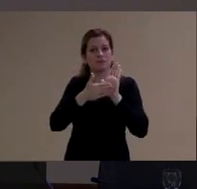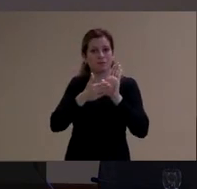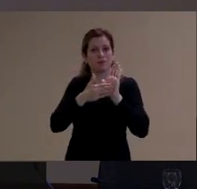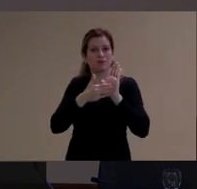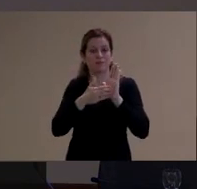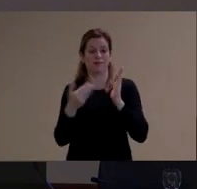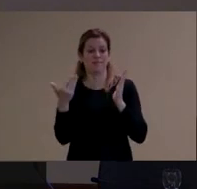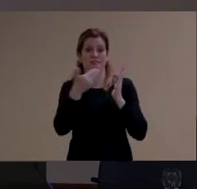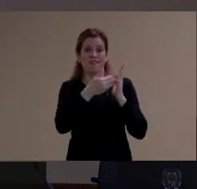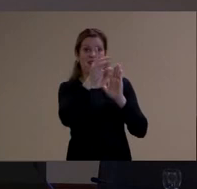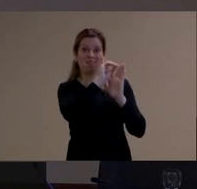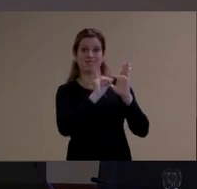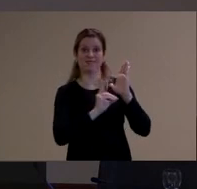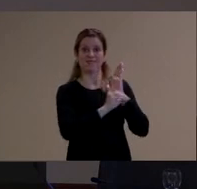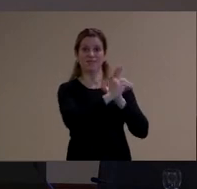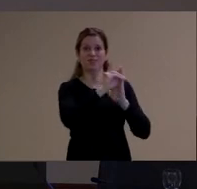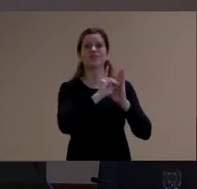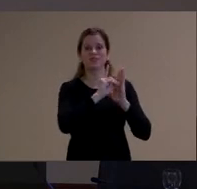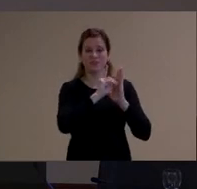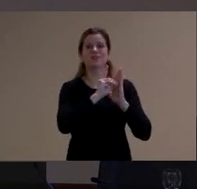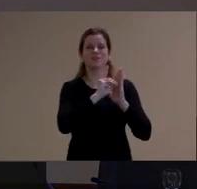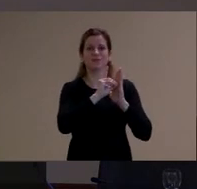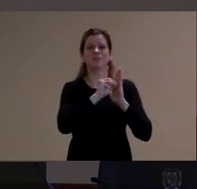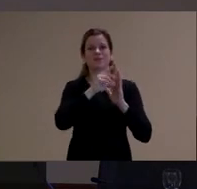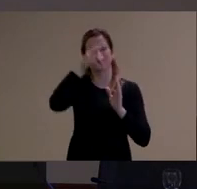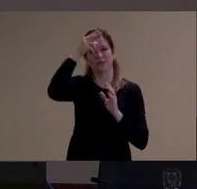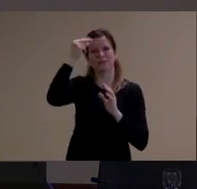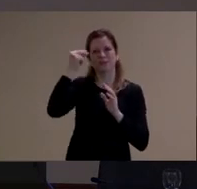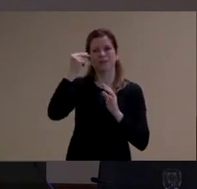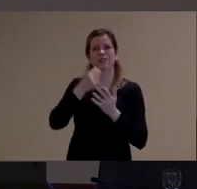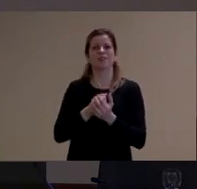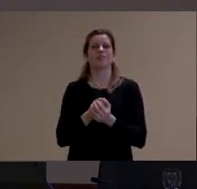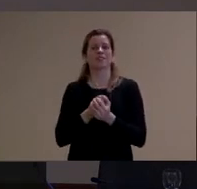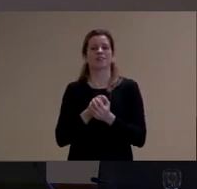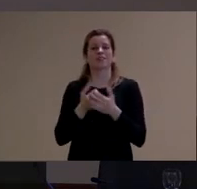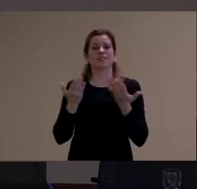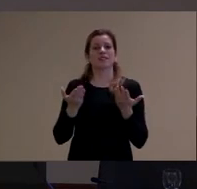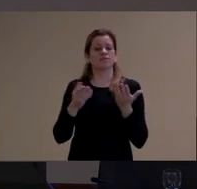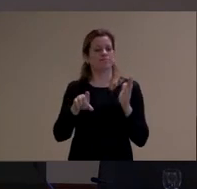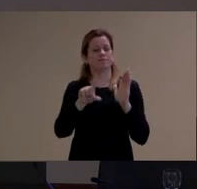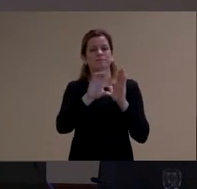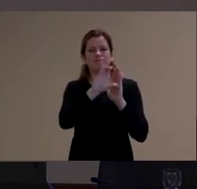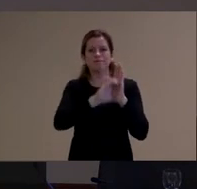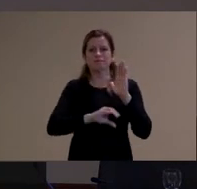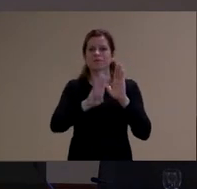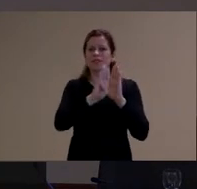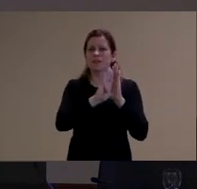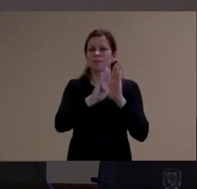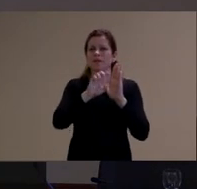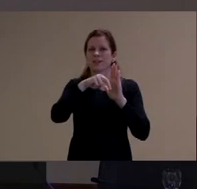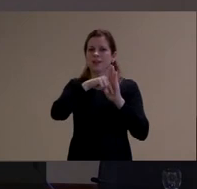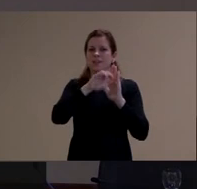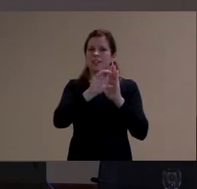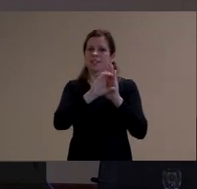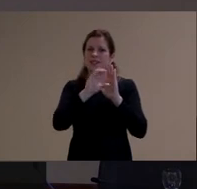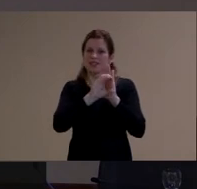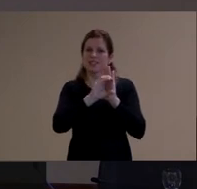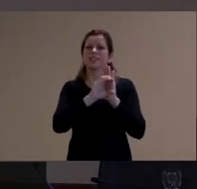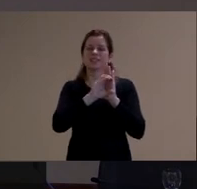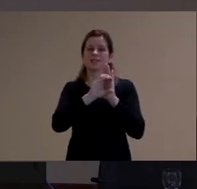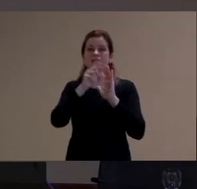diretriz né então os campos de experiência propostos pela bncc foram então eu e o